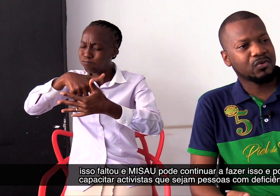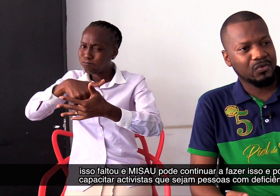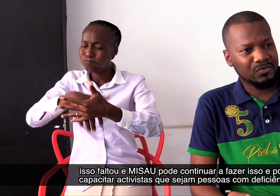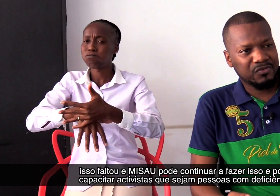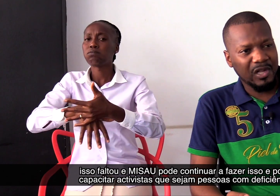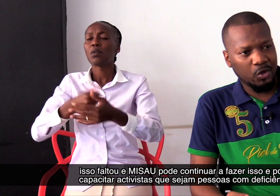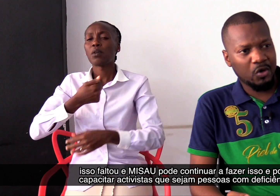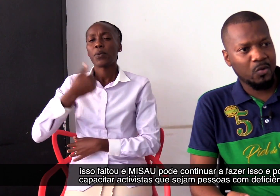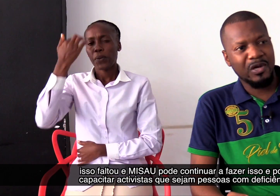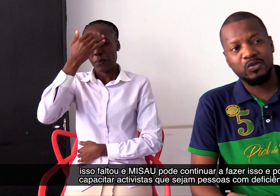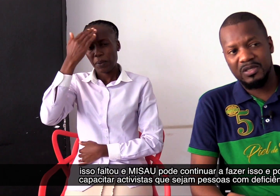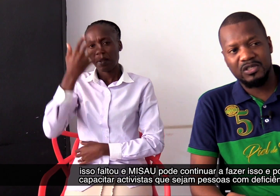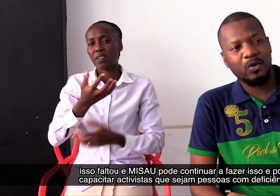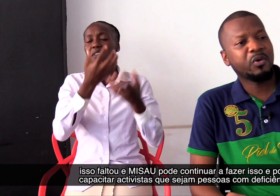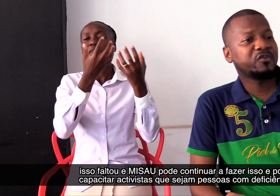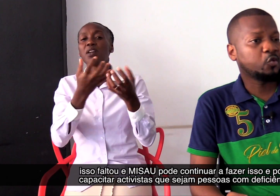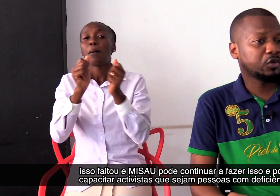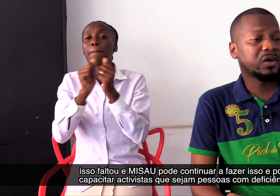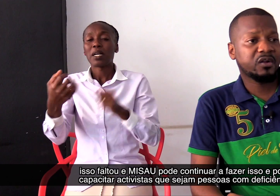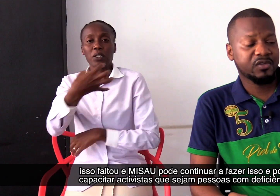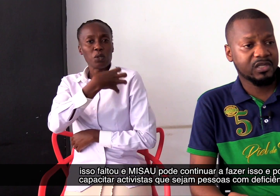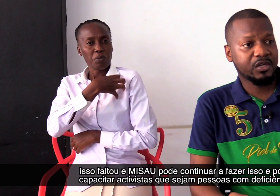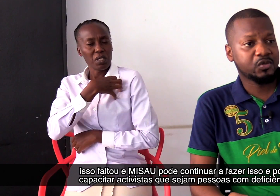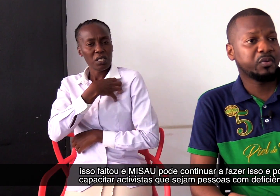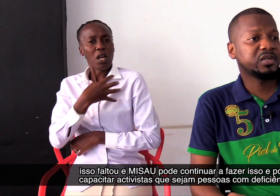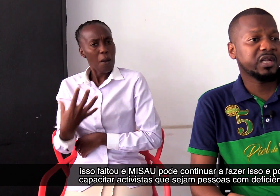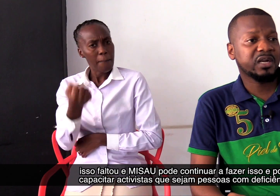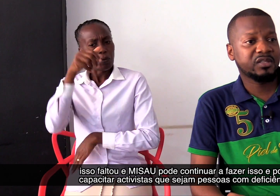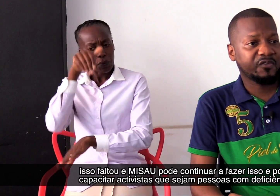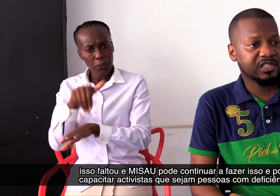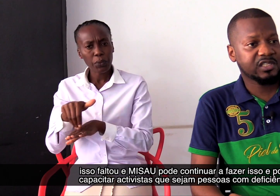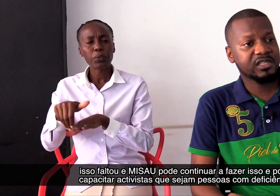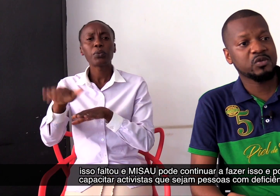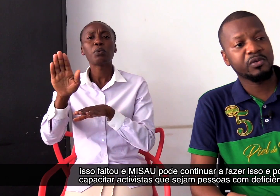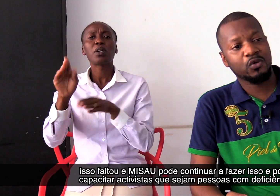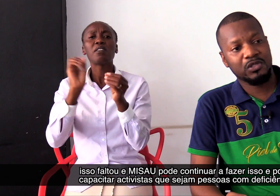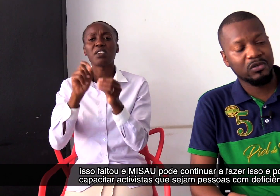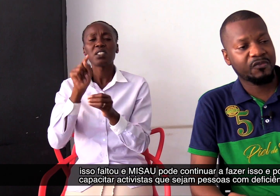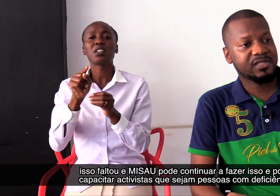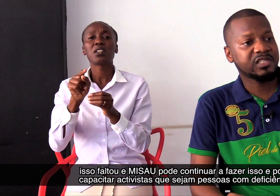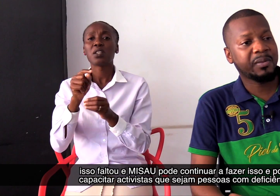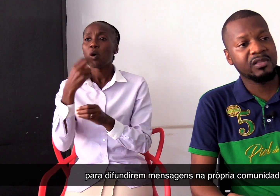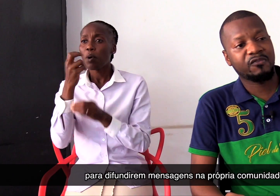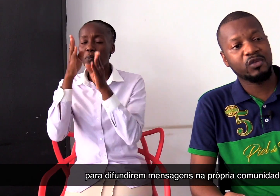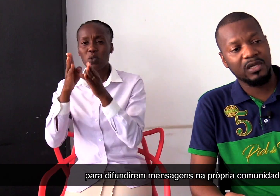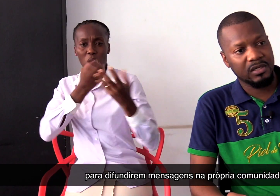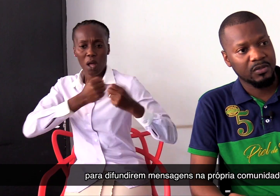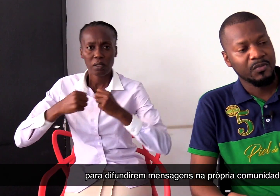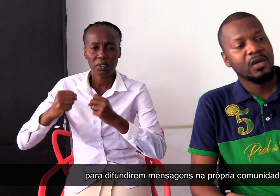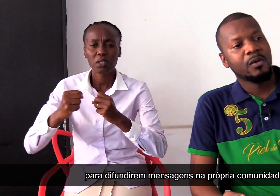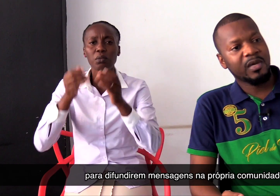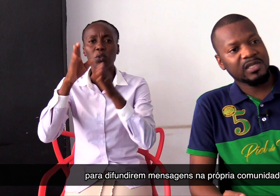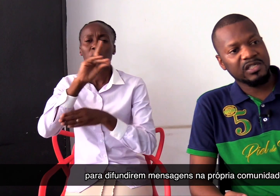que isso faltou, mas o Ministério pode continuar a fazer. Isso pode criar ativistas que sejam pessoas com deficiência para